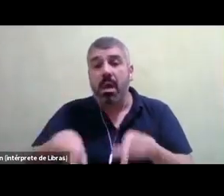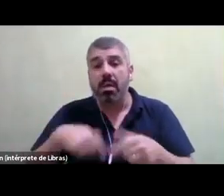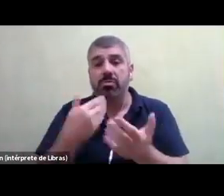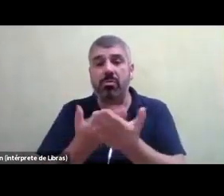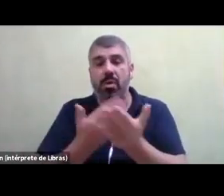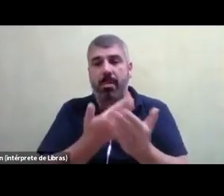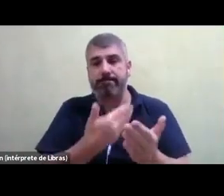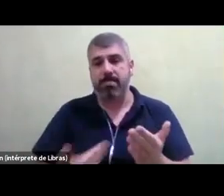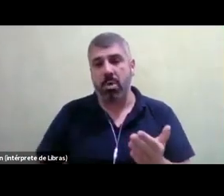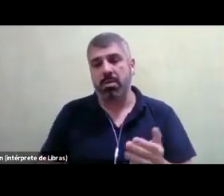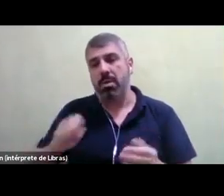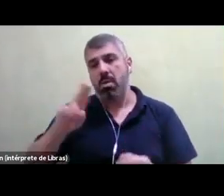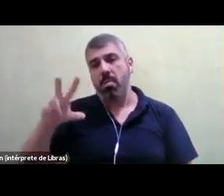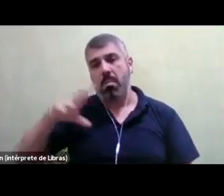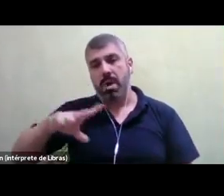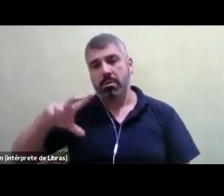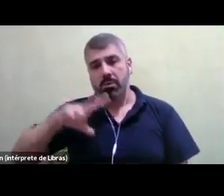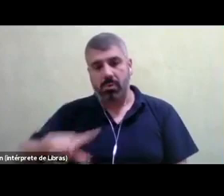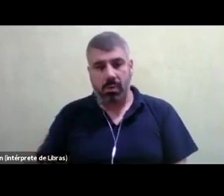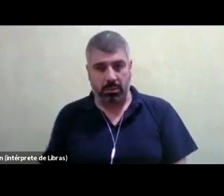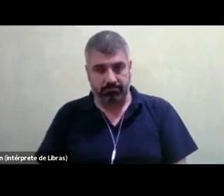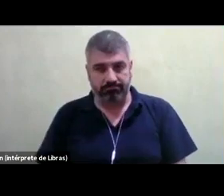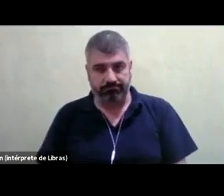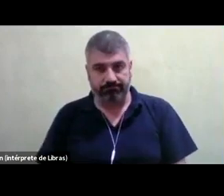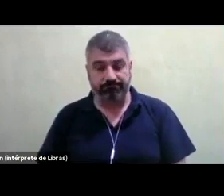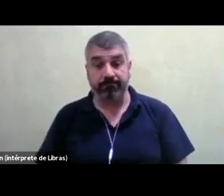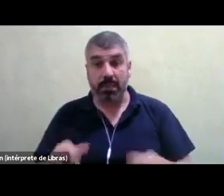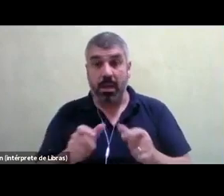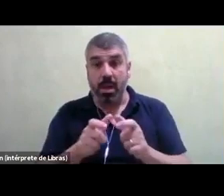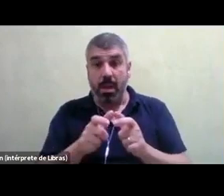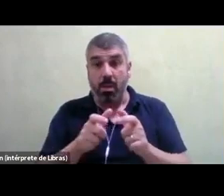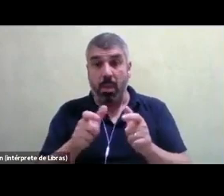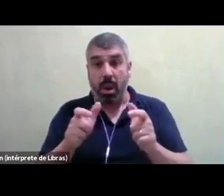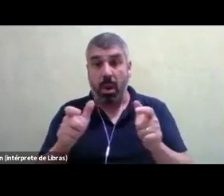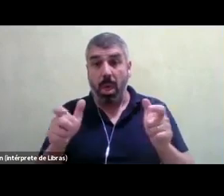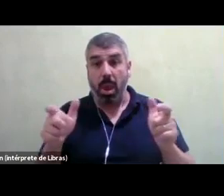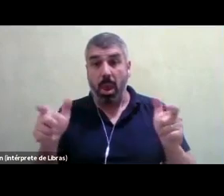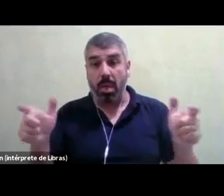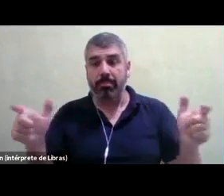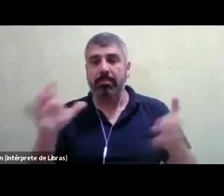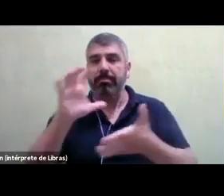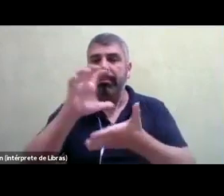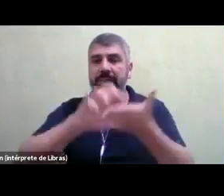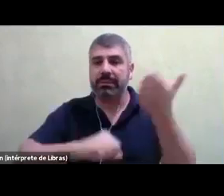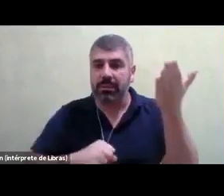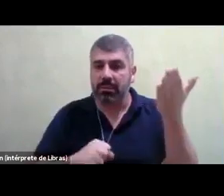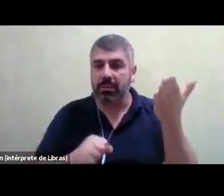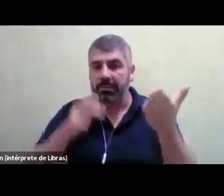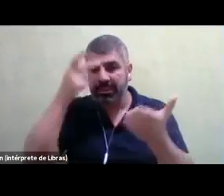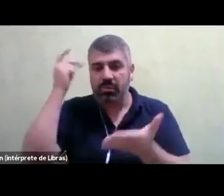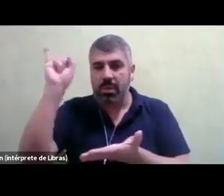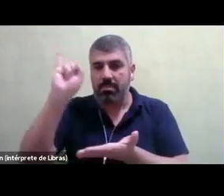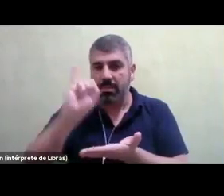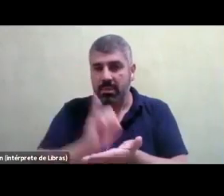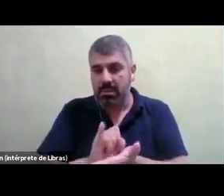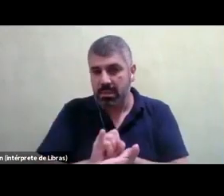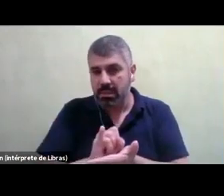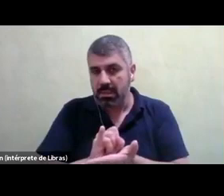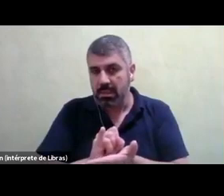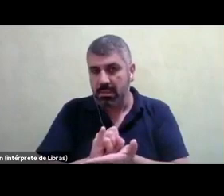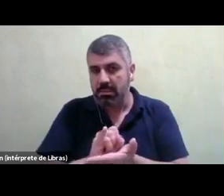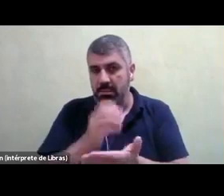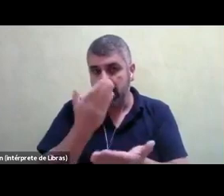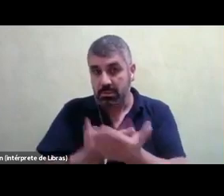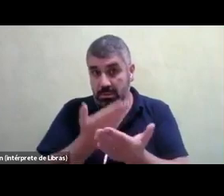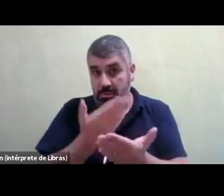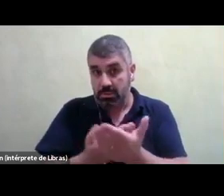escola privada. Esse número crescente de matrículas de imigrantes que nós temos tido nas escolas